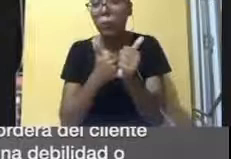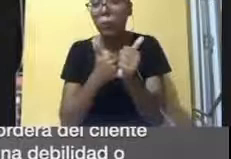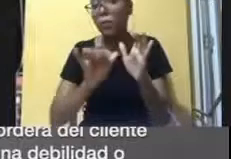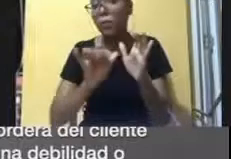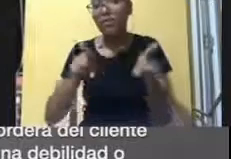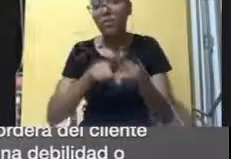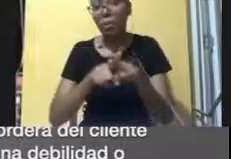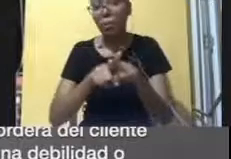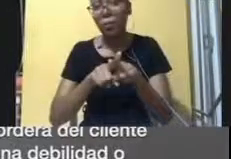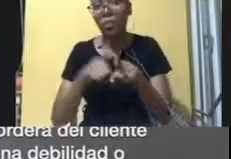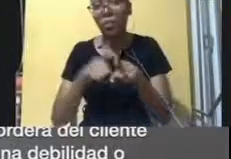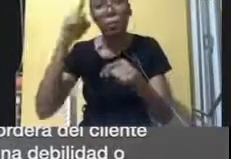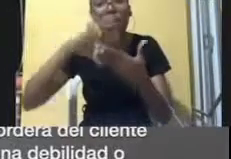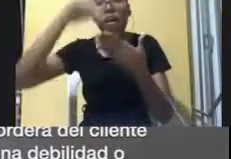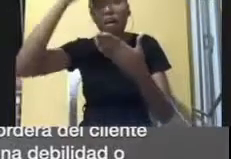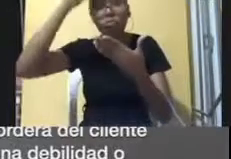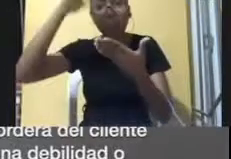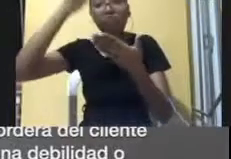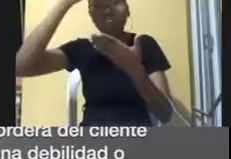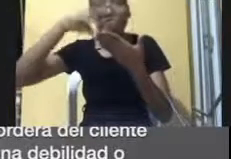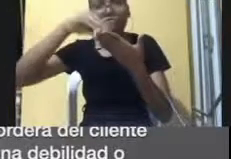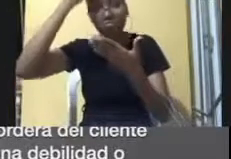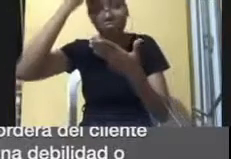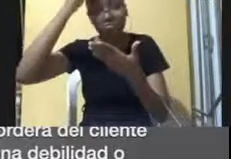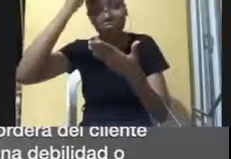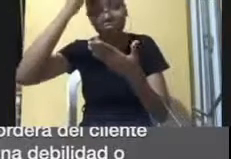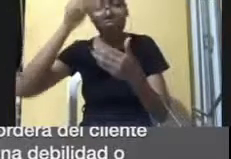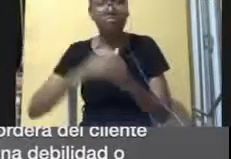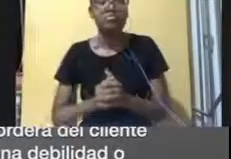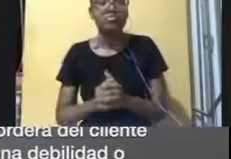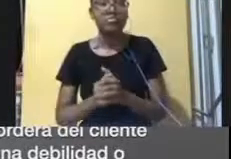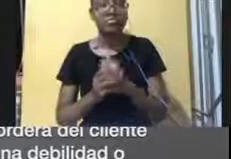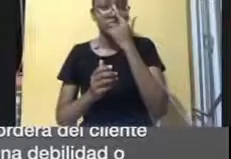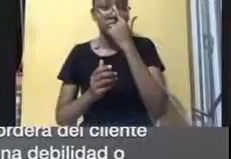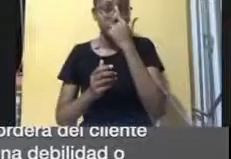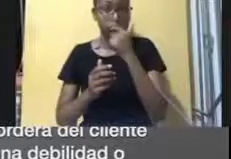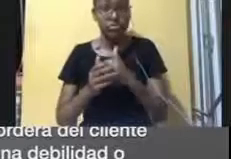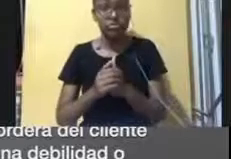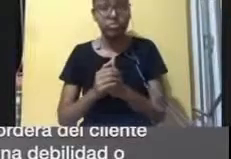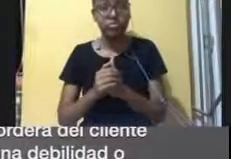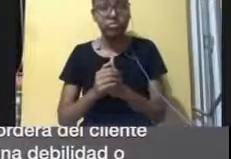lo más importante, y no puedo decir eso de más, no puedo dar